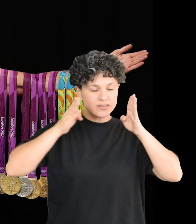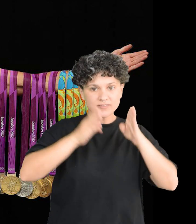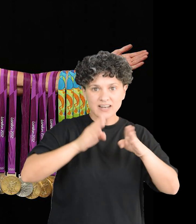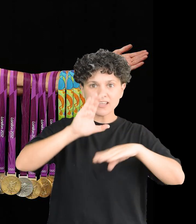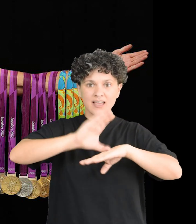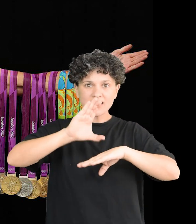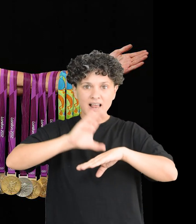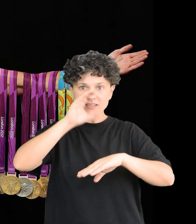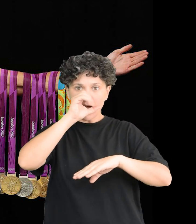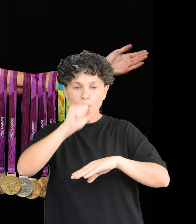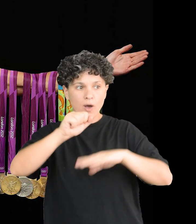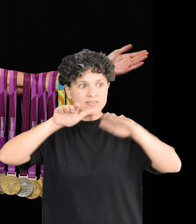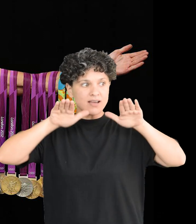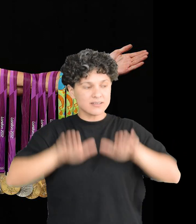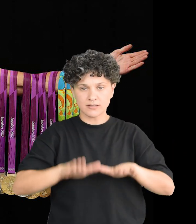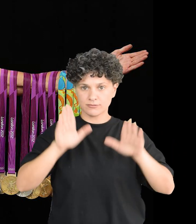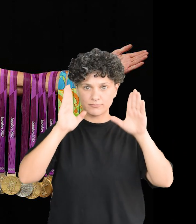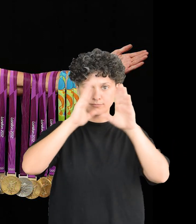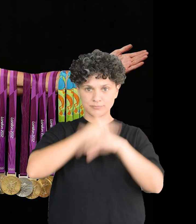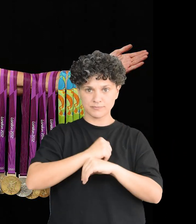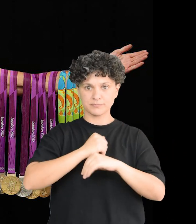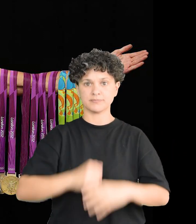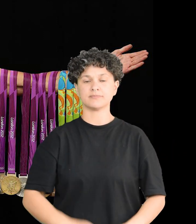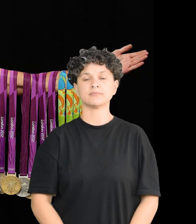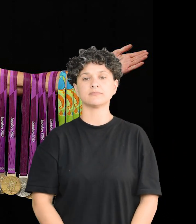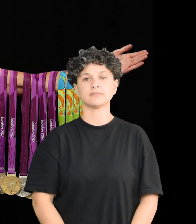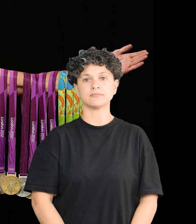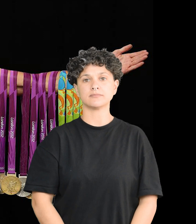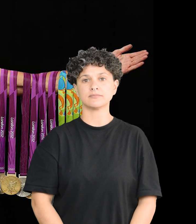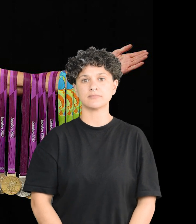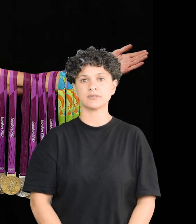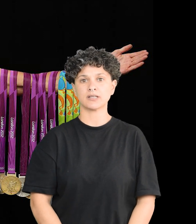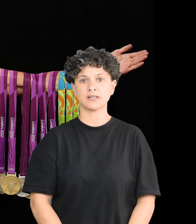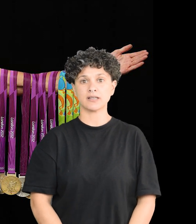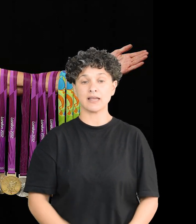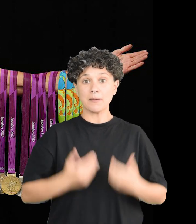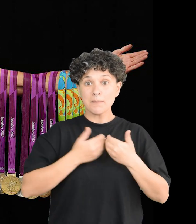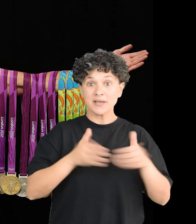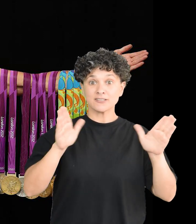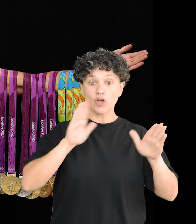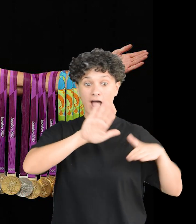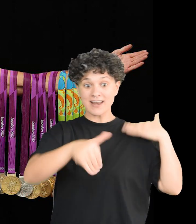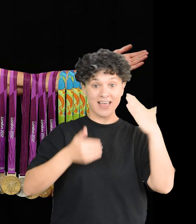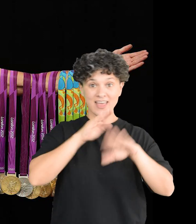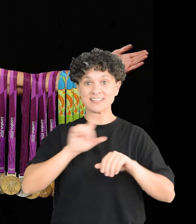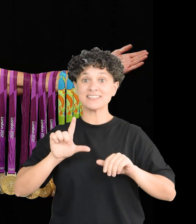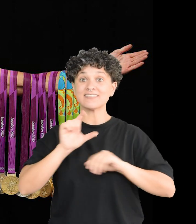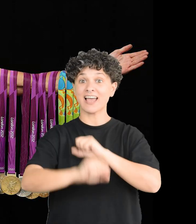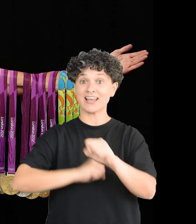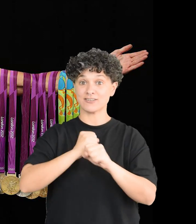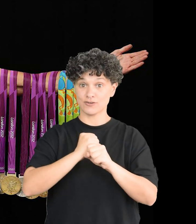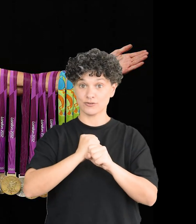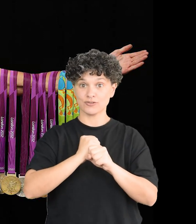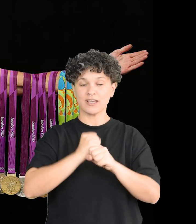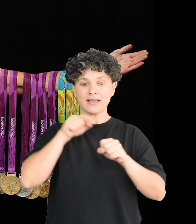concentrarse y mantenerse quieto en clase comenzó a nadar a la edad de 7 años